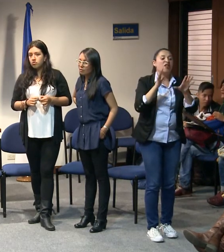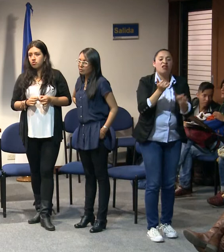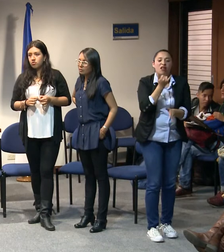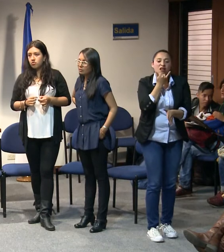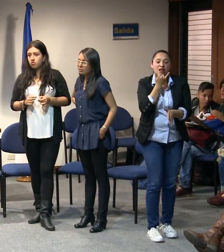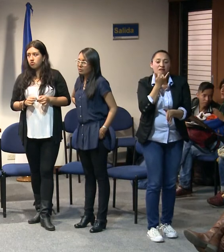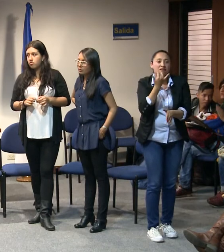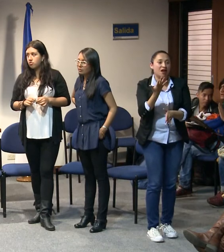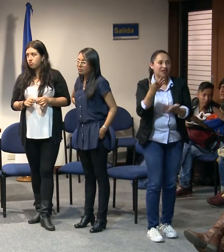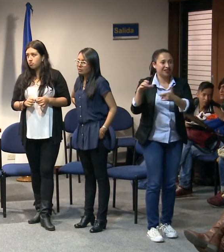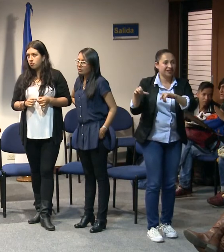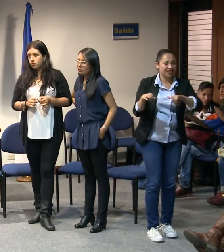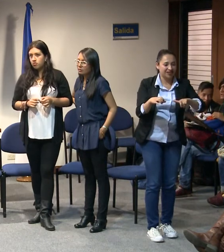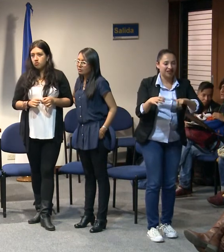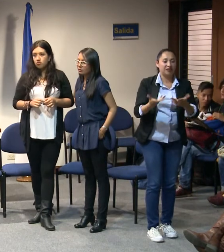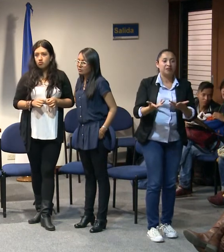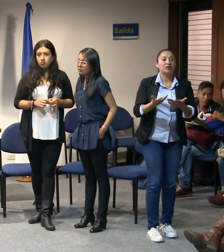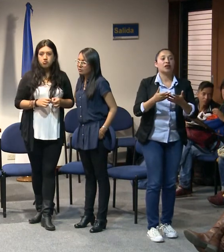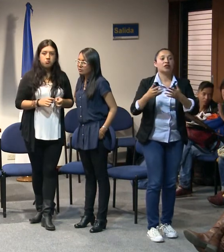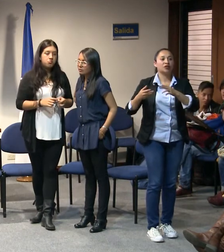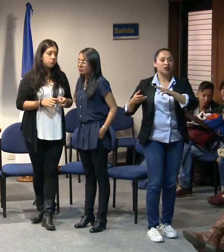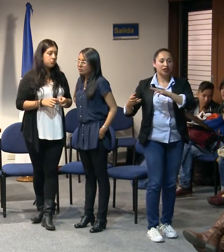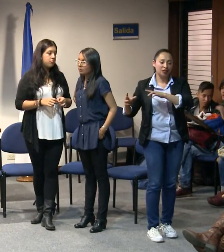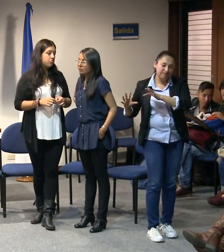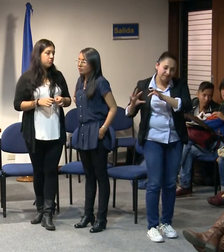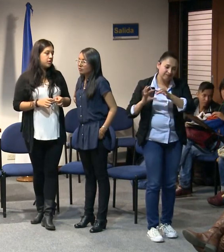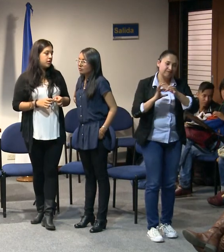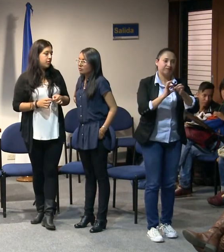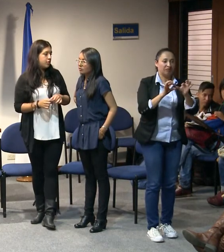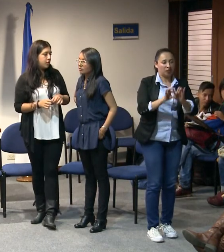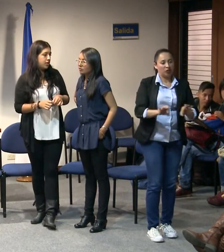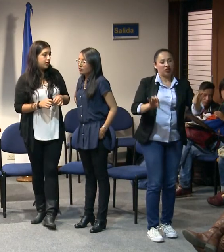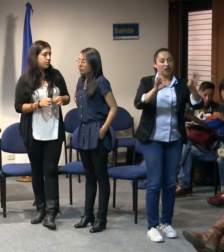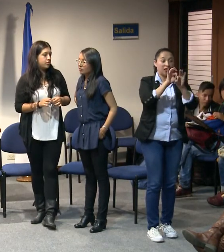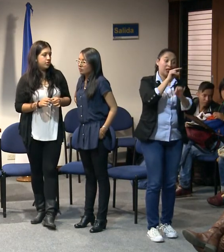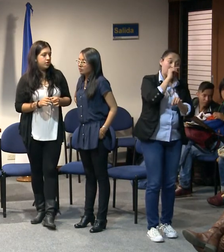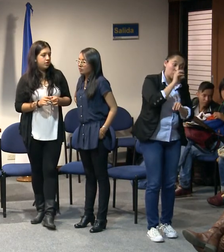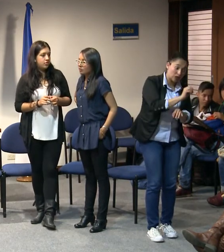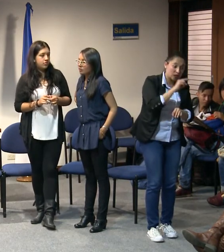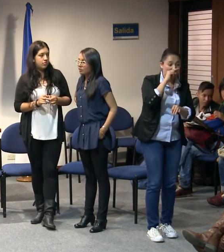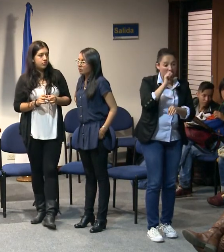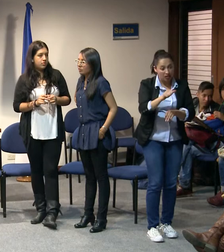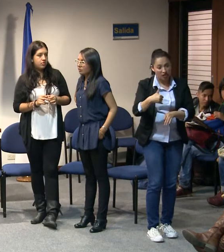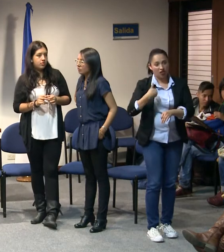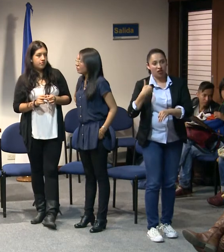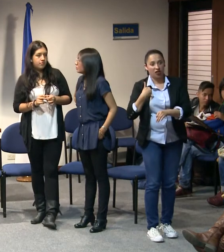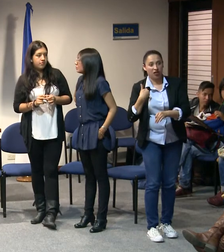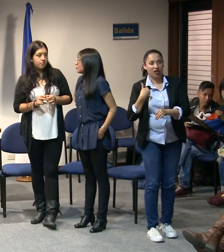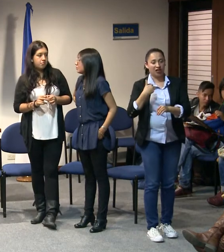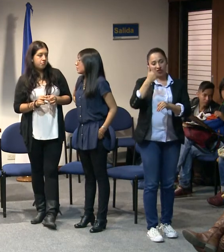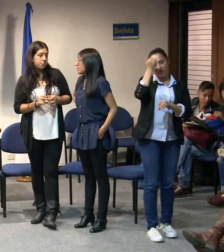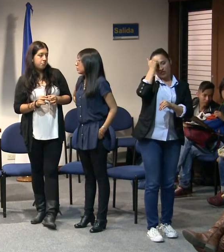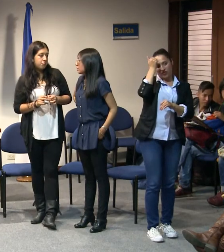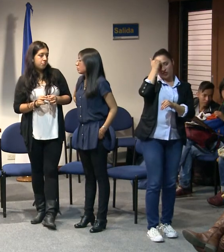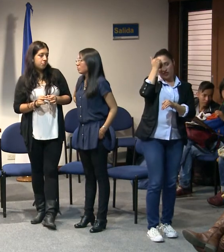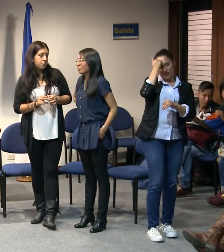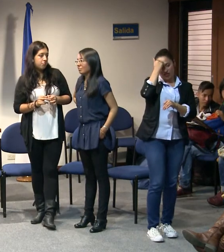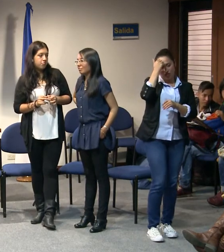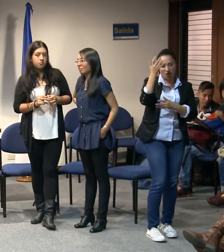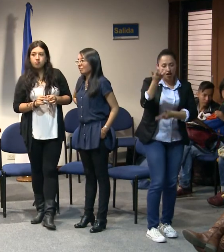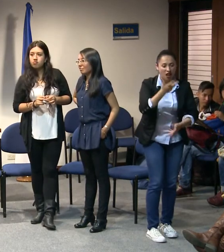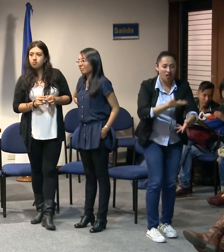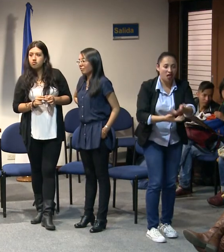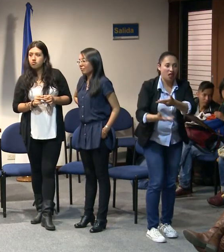así que hubo un vínculo muy significativo entre los niños, niñas y adolescentes y nosotras, las docentes en